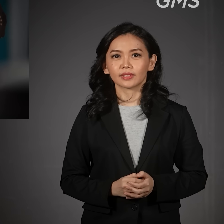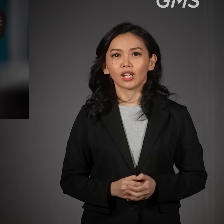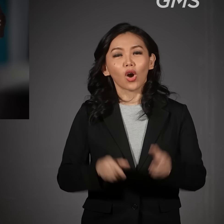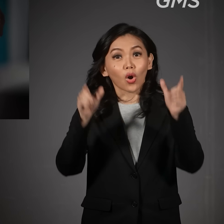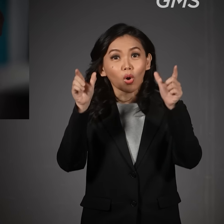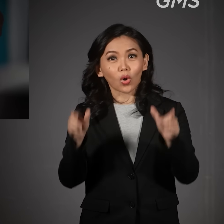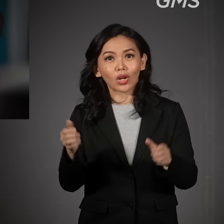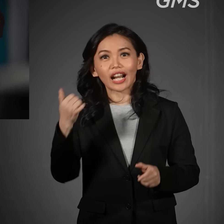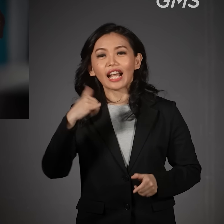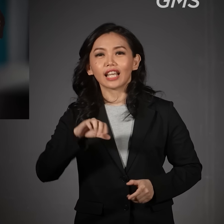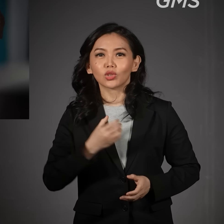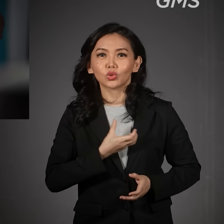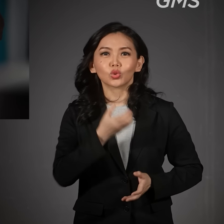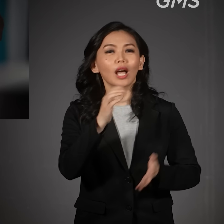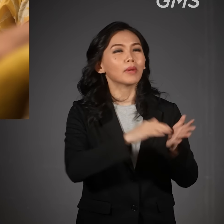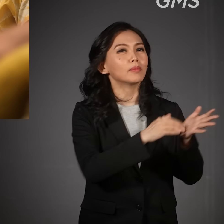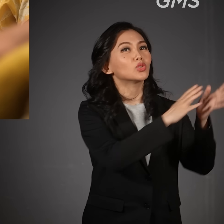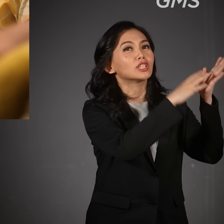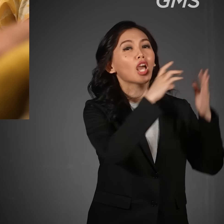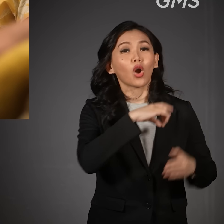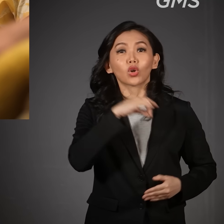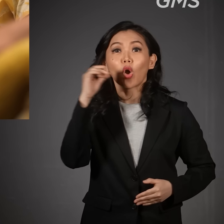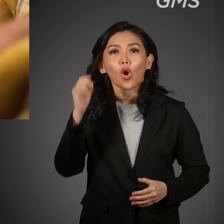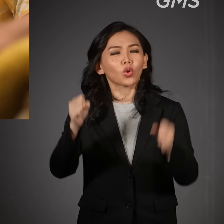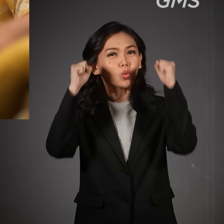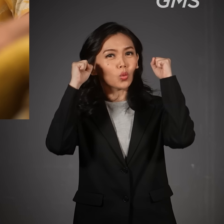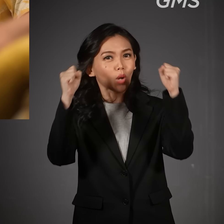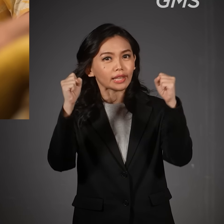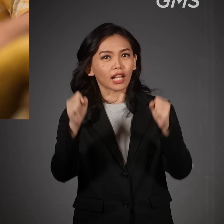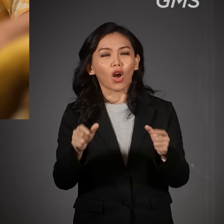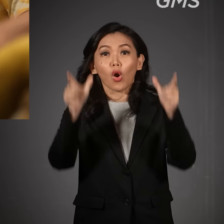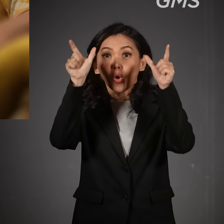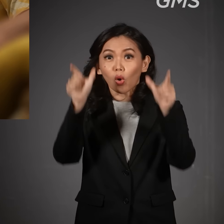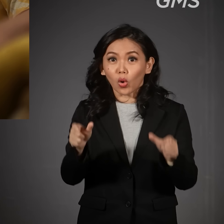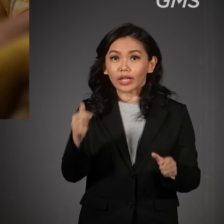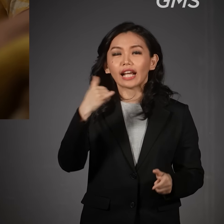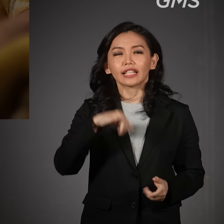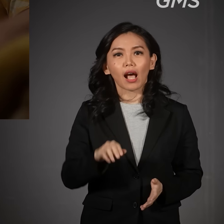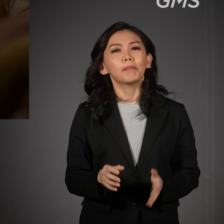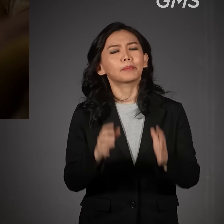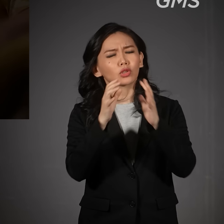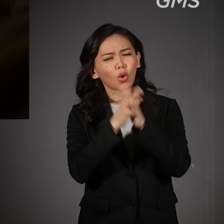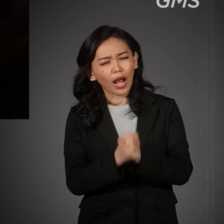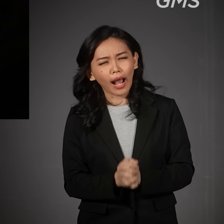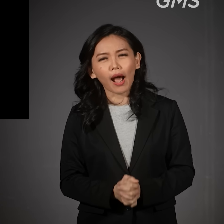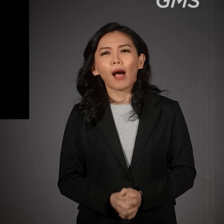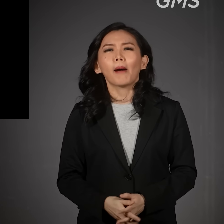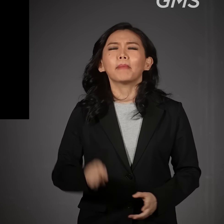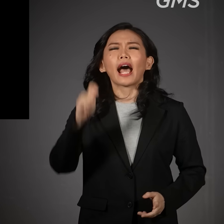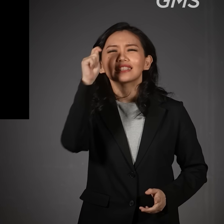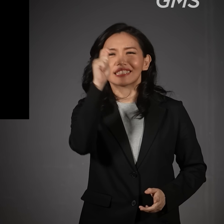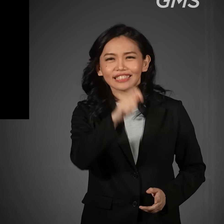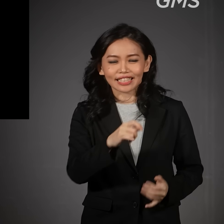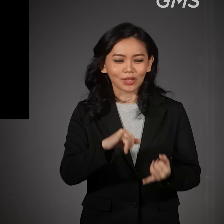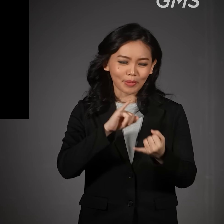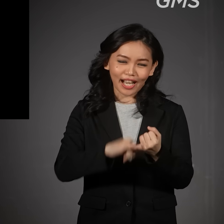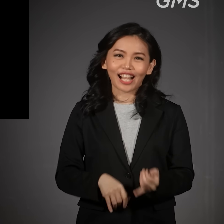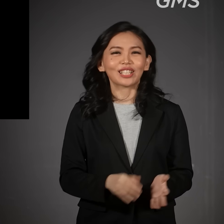Orang yang suka memuji akan kuat roh doanya. Orang yang berdoa pasti berakhir memuji.